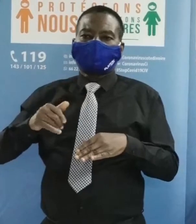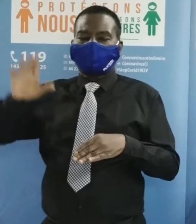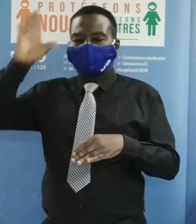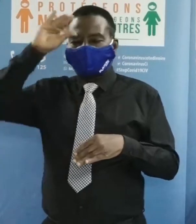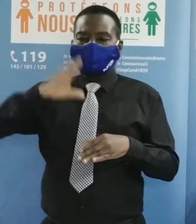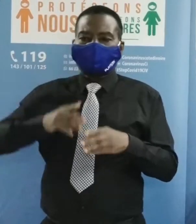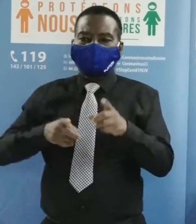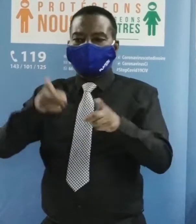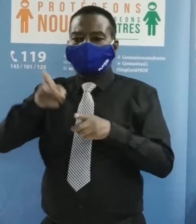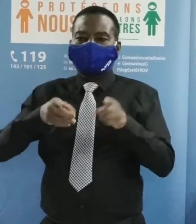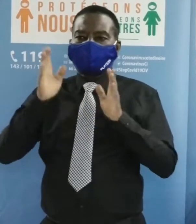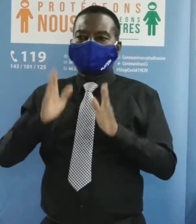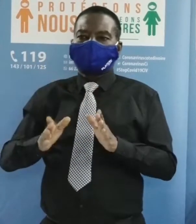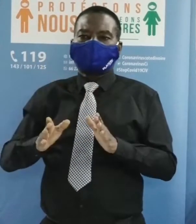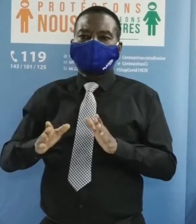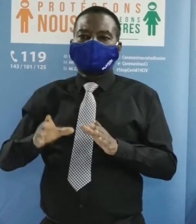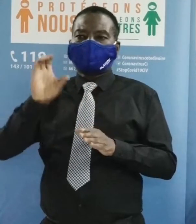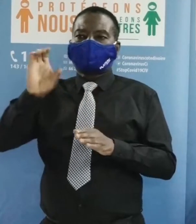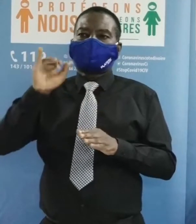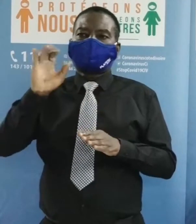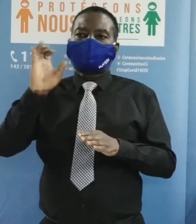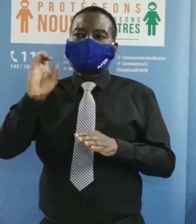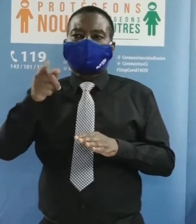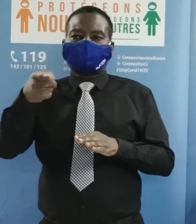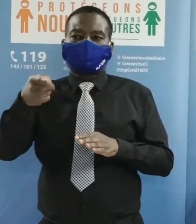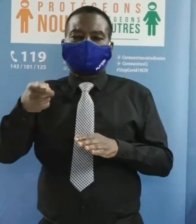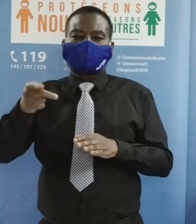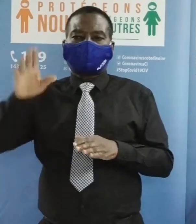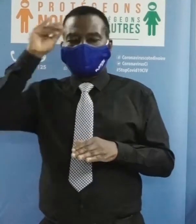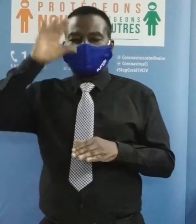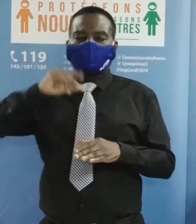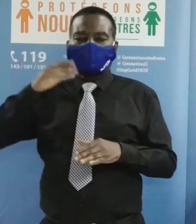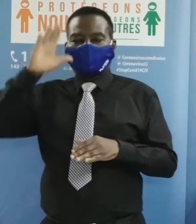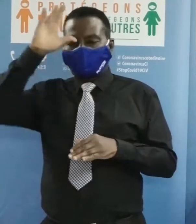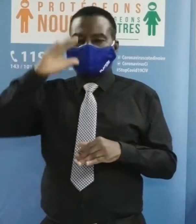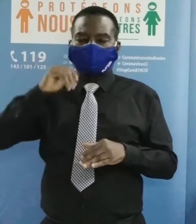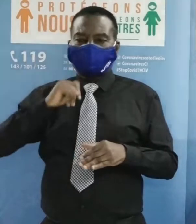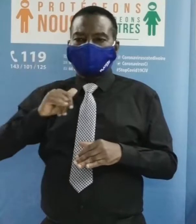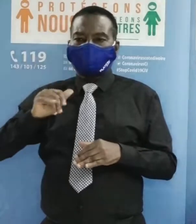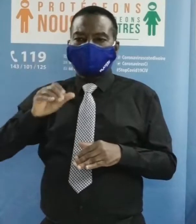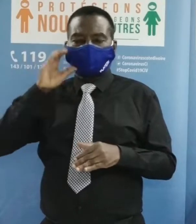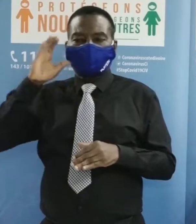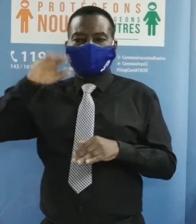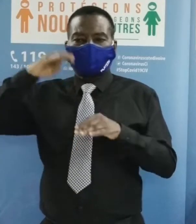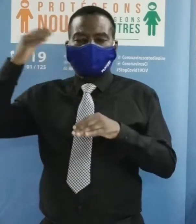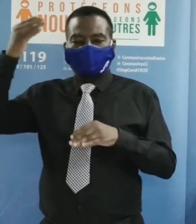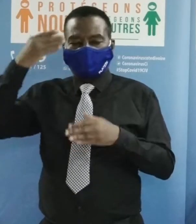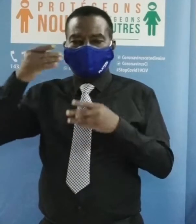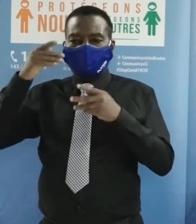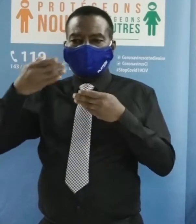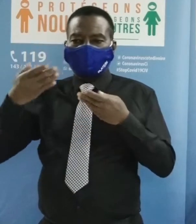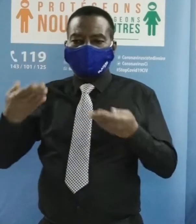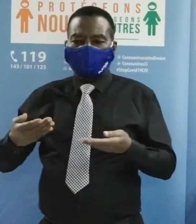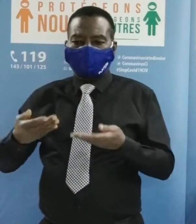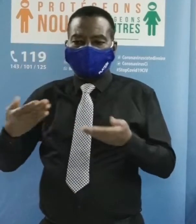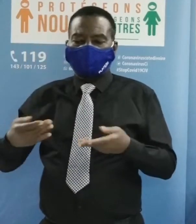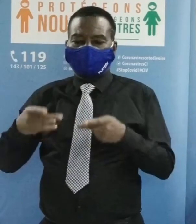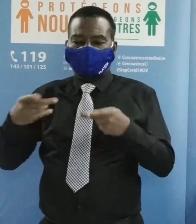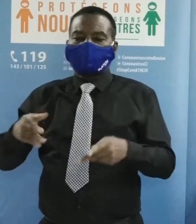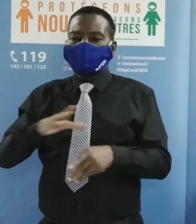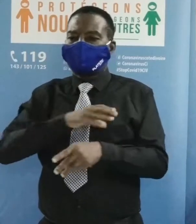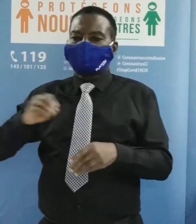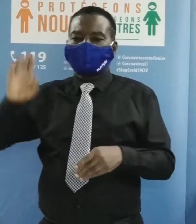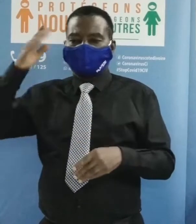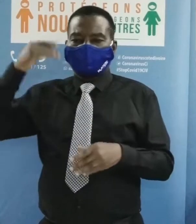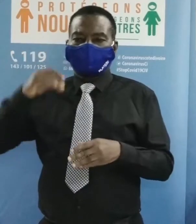monsieur le directeur du cicg mesdames et messieurs dames cabinets ministériels ici présents mais dans un